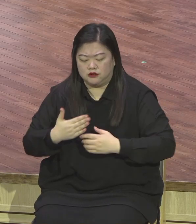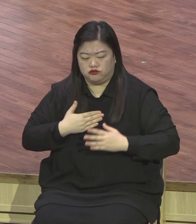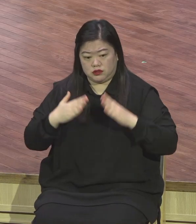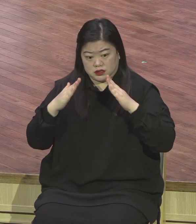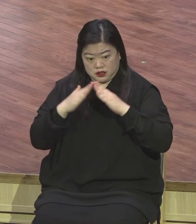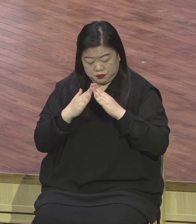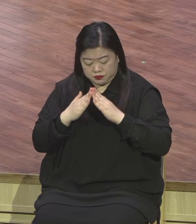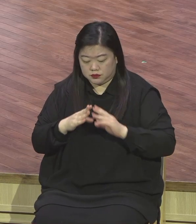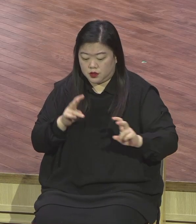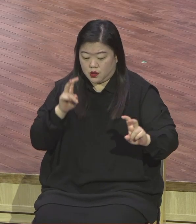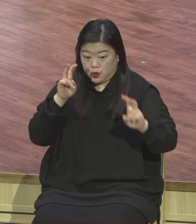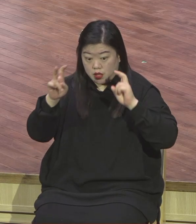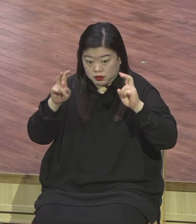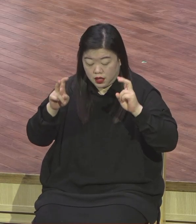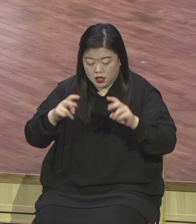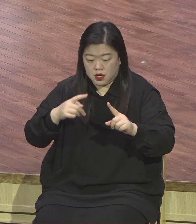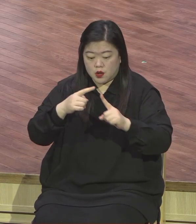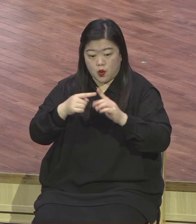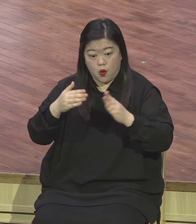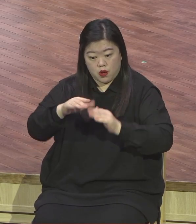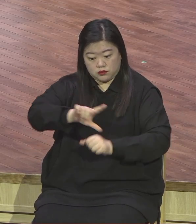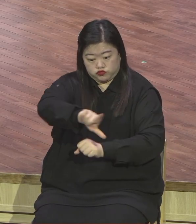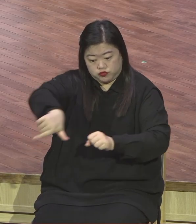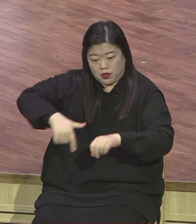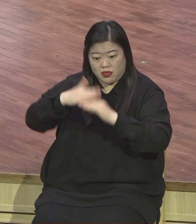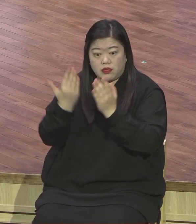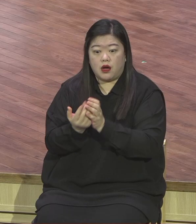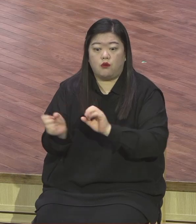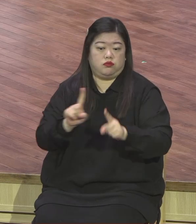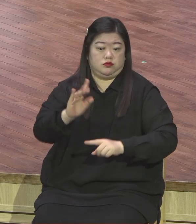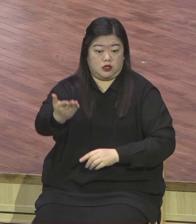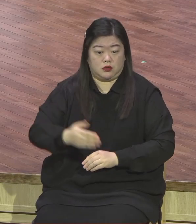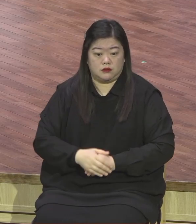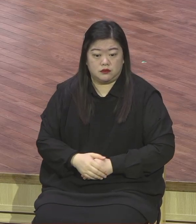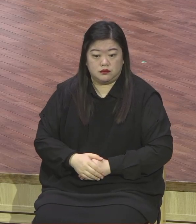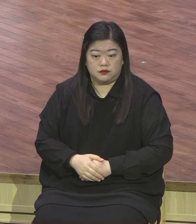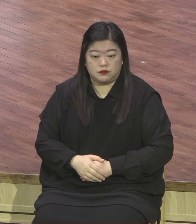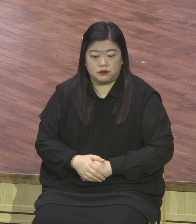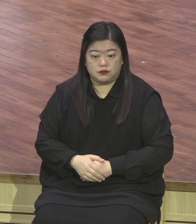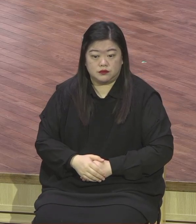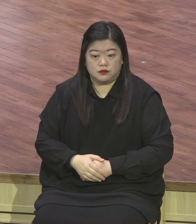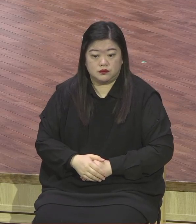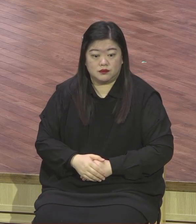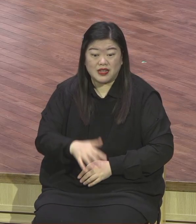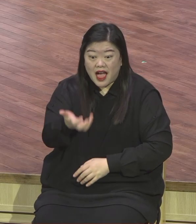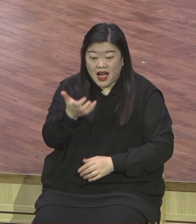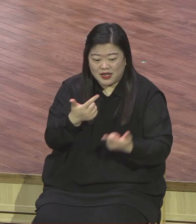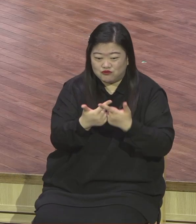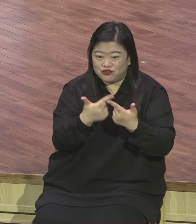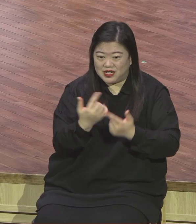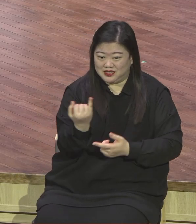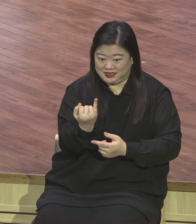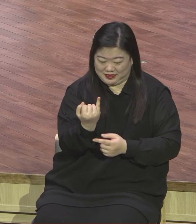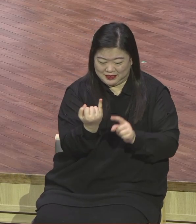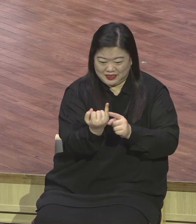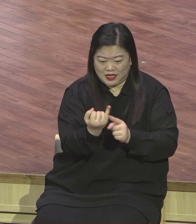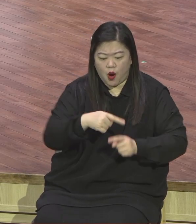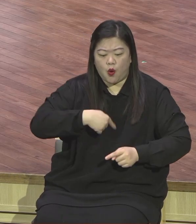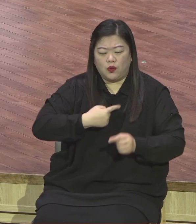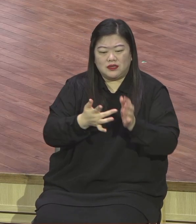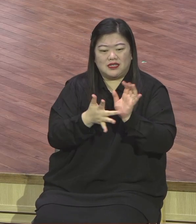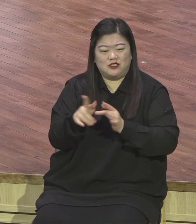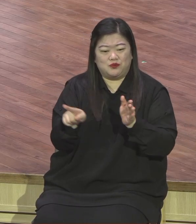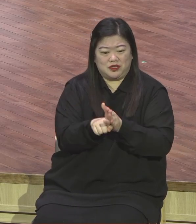믿음과 승리하게 돼 있어요 핍박와도 면수리 하나 때문에 그 핍박와도 때려도 시아버지가 전도자가 되고 싹 다